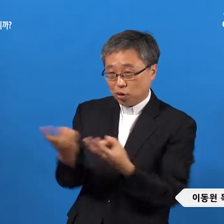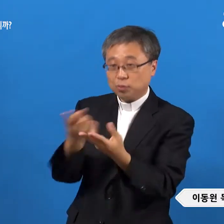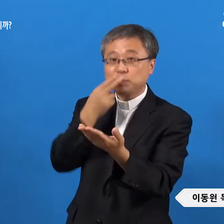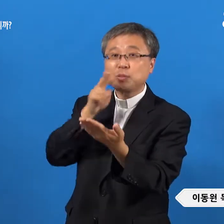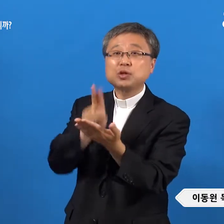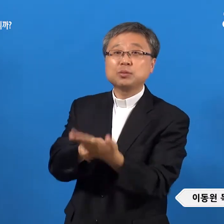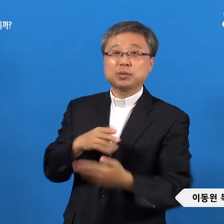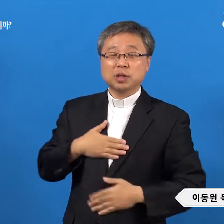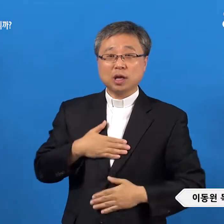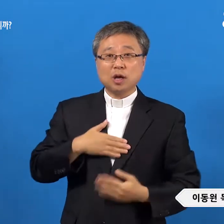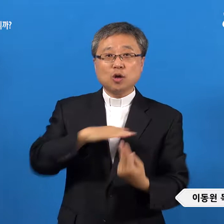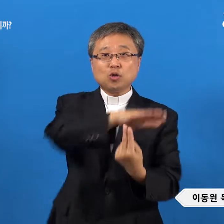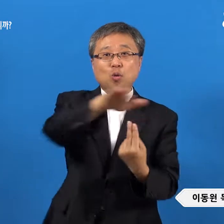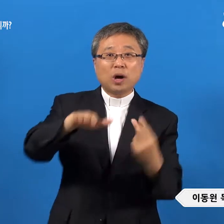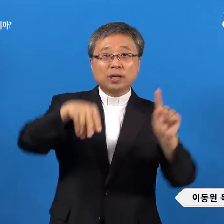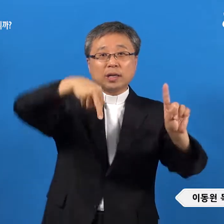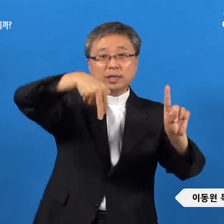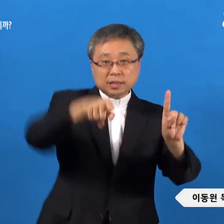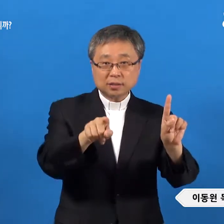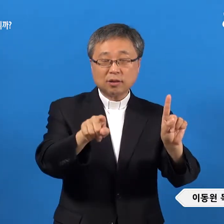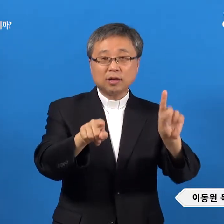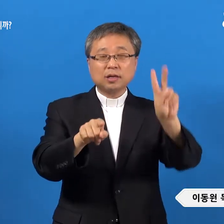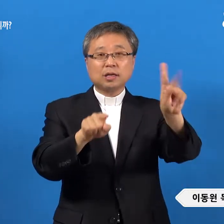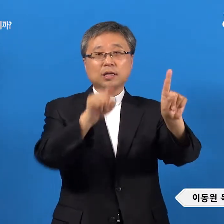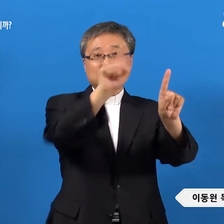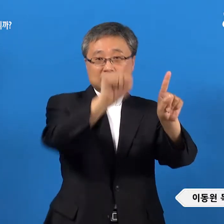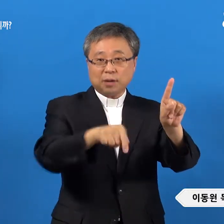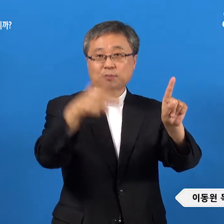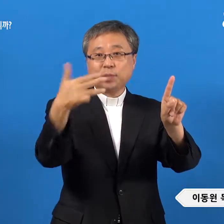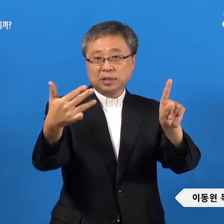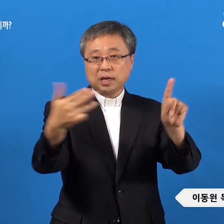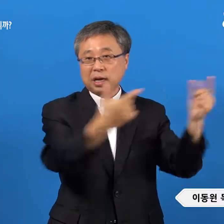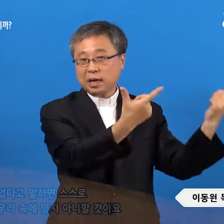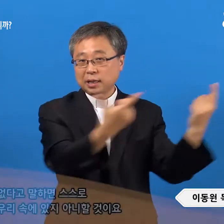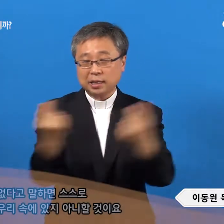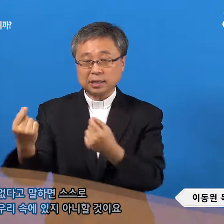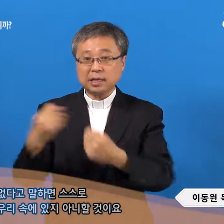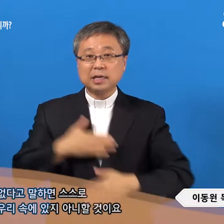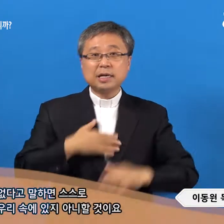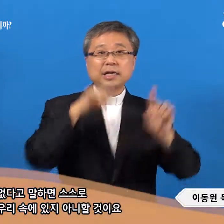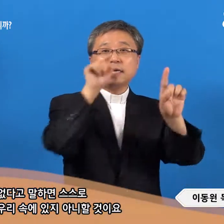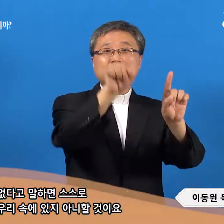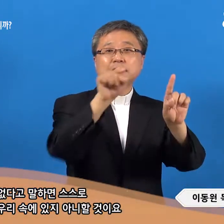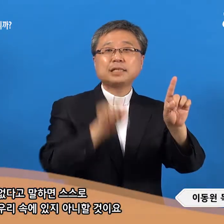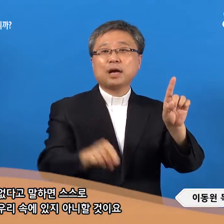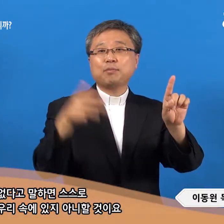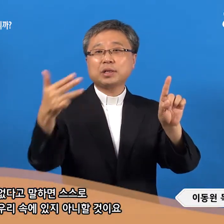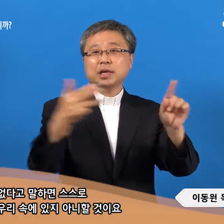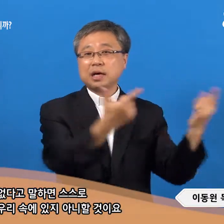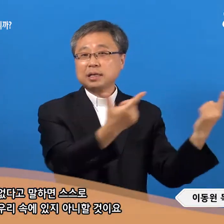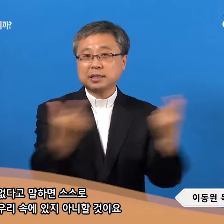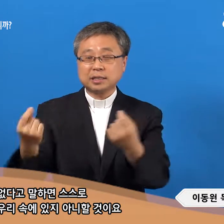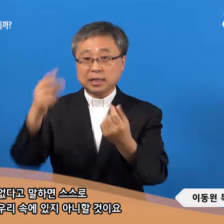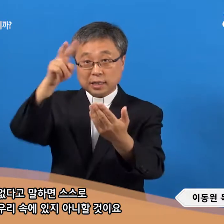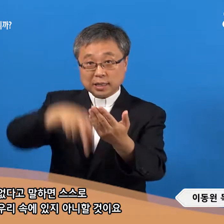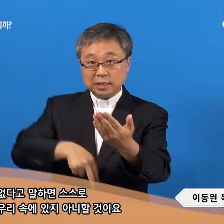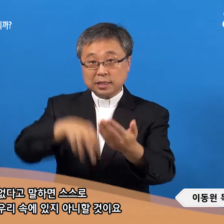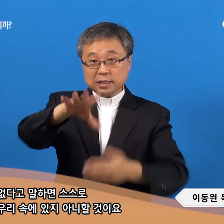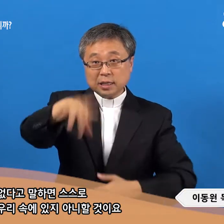자, 요한일서 1장 8절을 함께 같이 읽겠습니다. 요한일서 1장 8절입니다. 함께 같이 읽습니다. 시작.